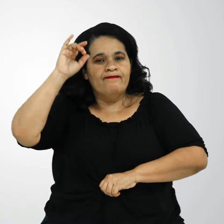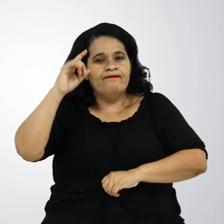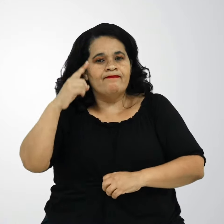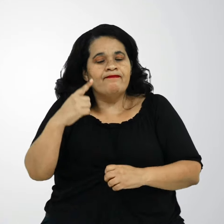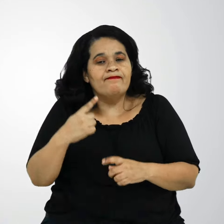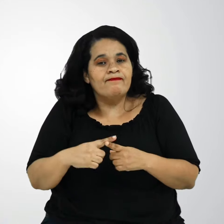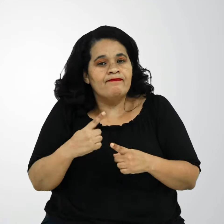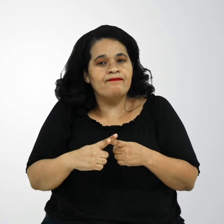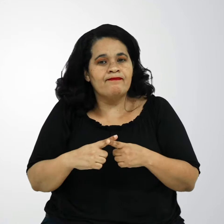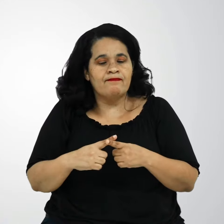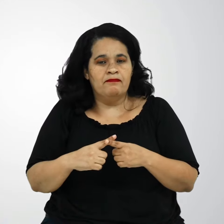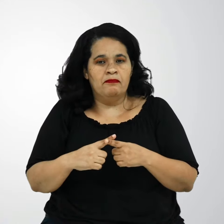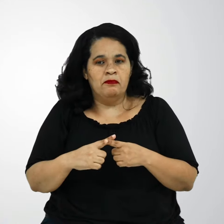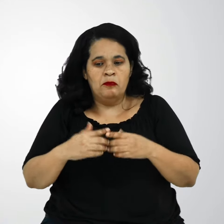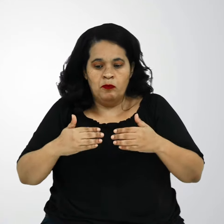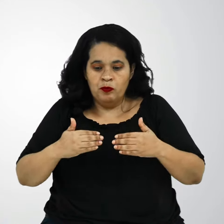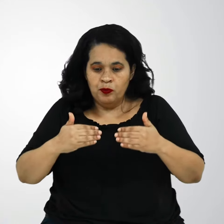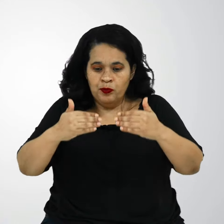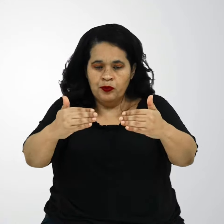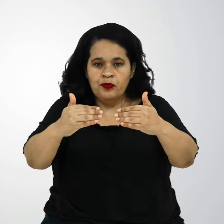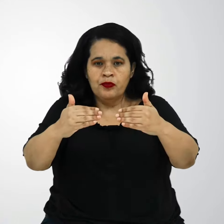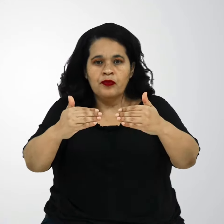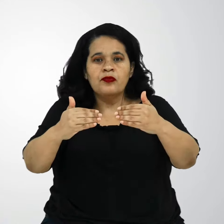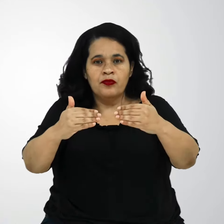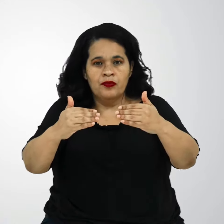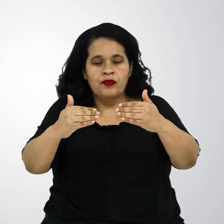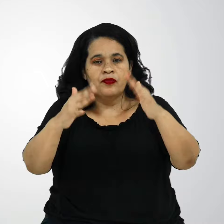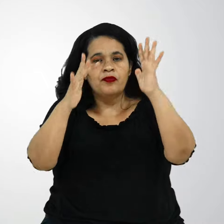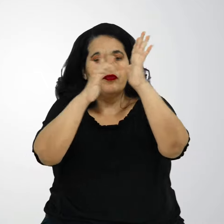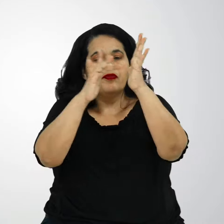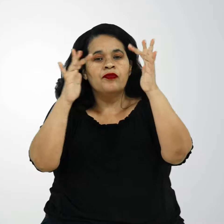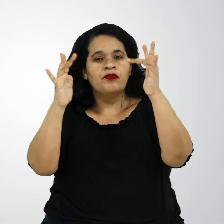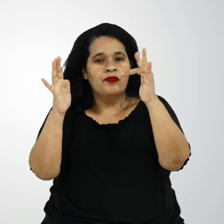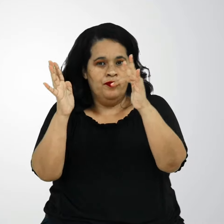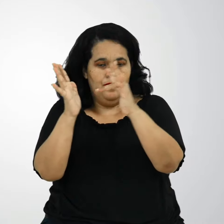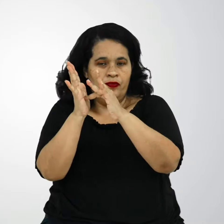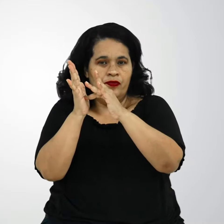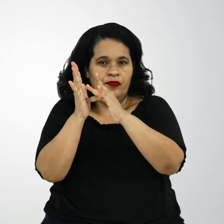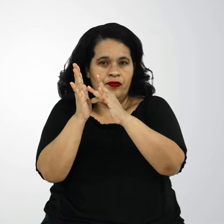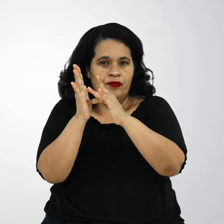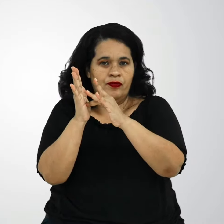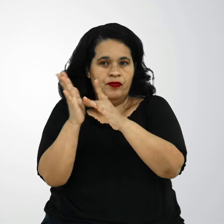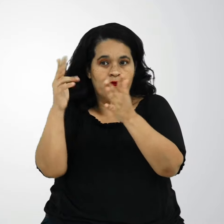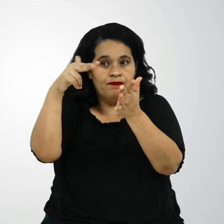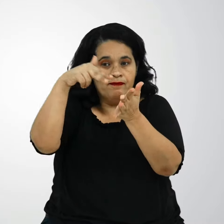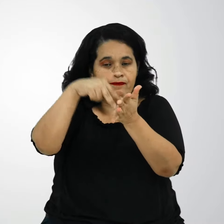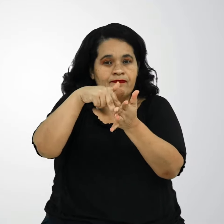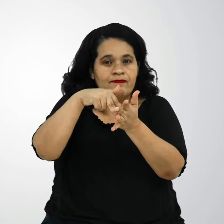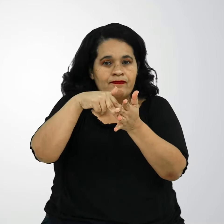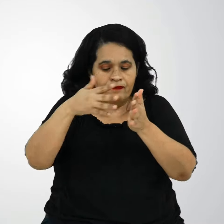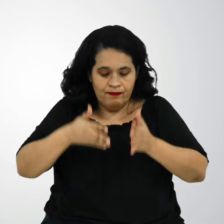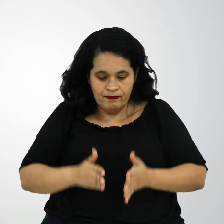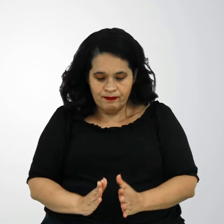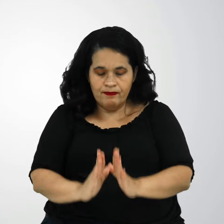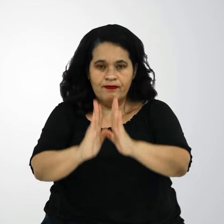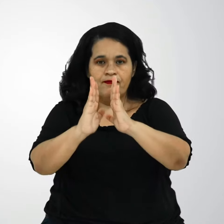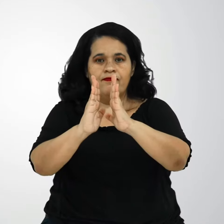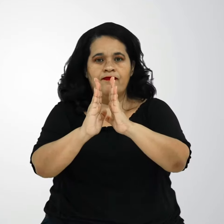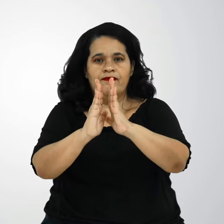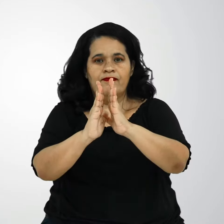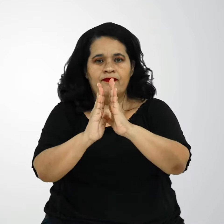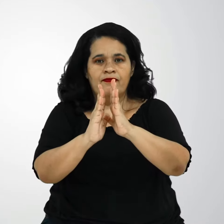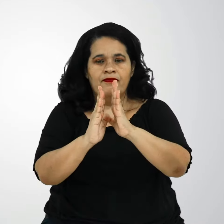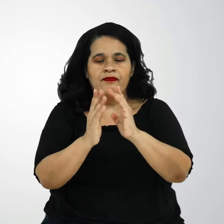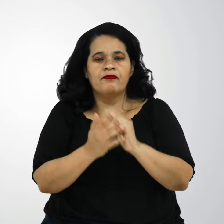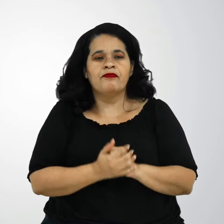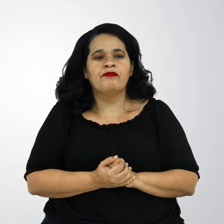iniciou o ministério público de Jesus? Por que tem que ser exatamente isso? Por que a chegada do ungido não pode ser o nascimento? A encarnação, porque não dá certo a